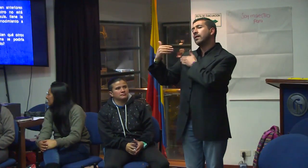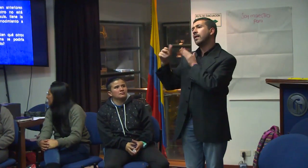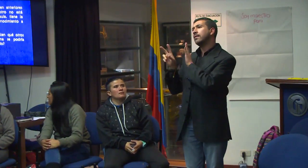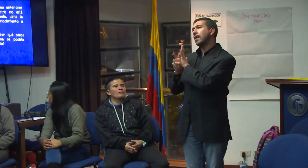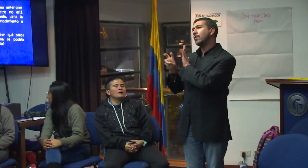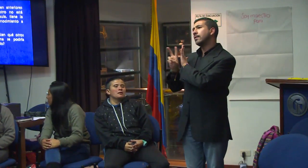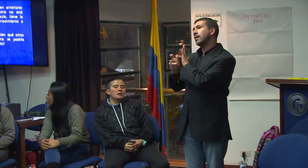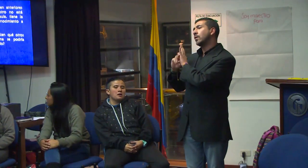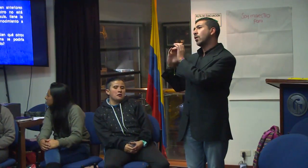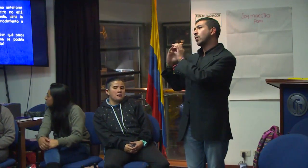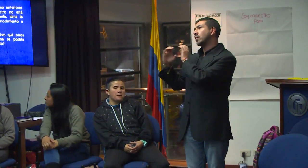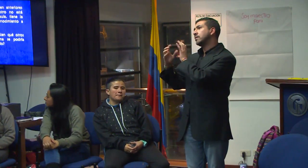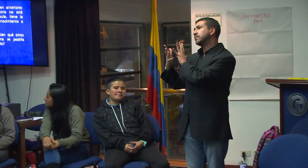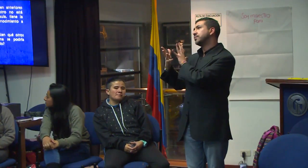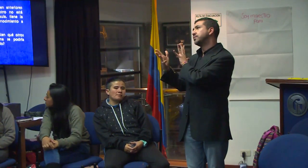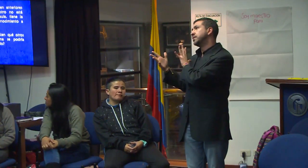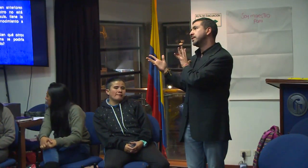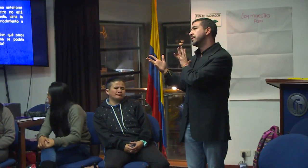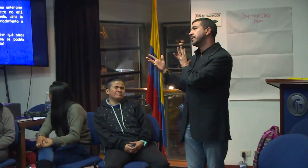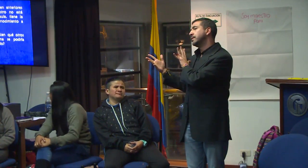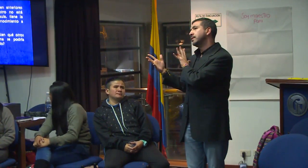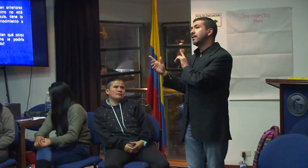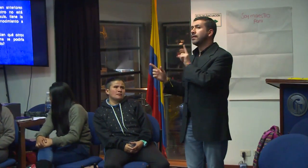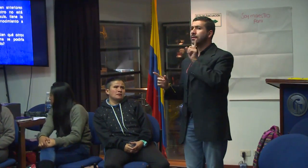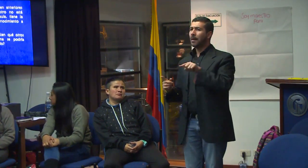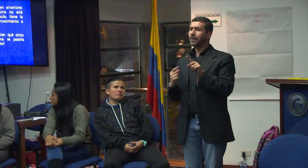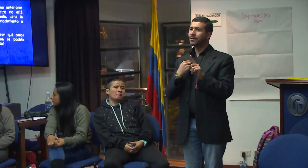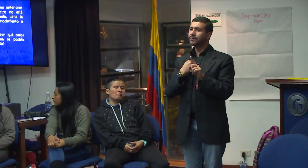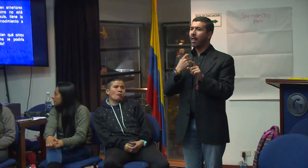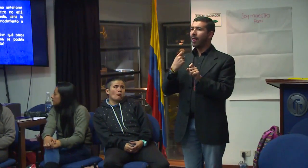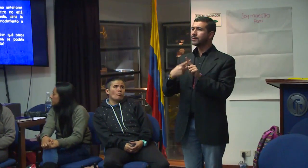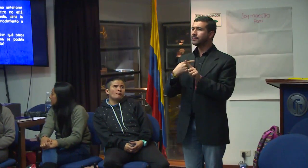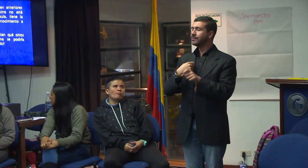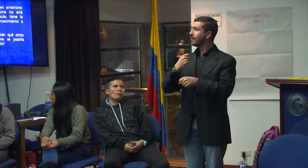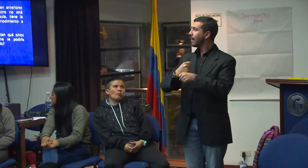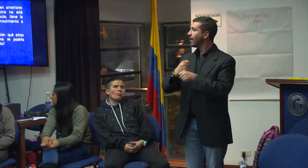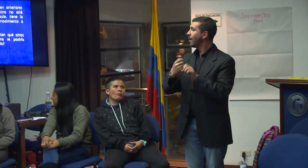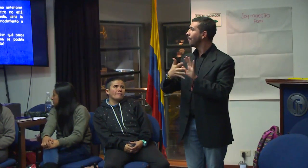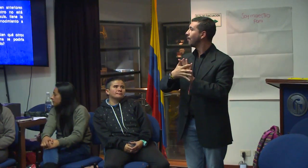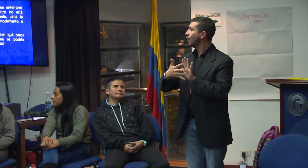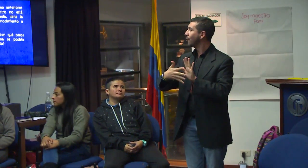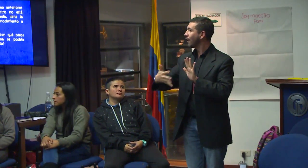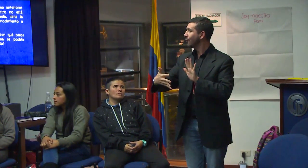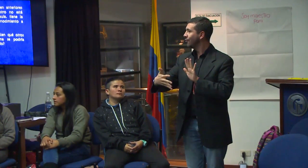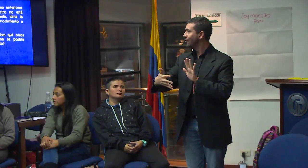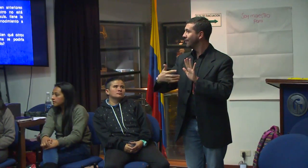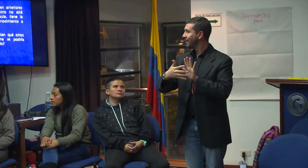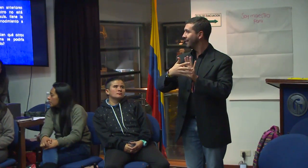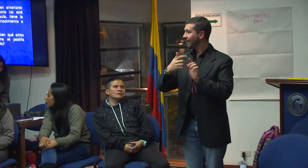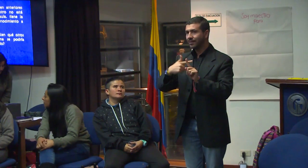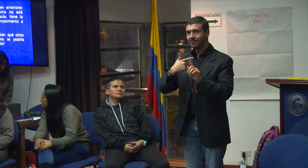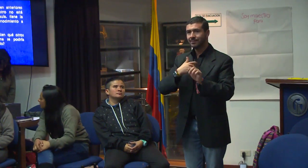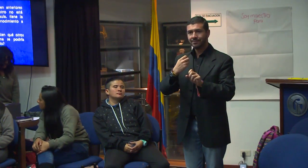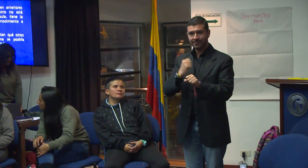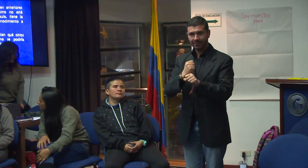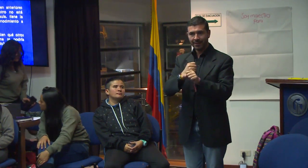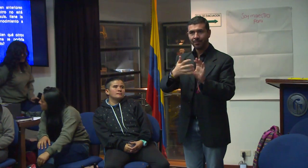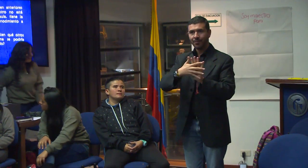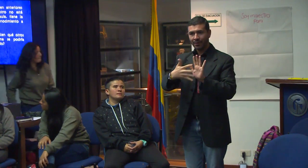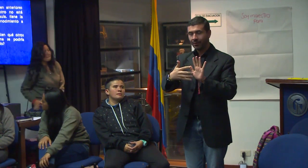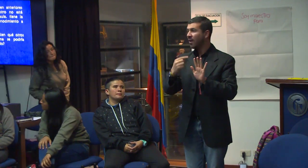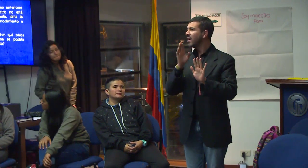cuando yo llego, recuerdo, empiezo a recordar la teoría con la que me formaron, ¿sí?